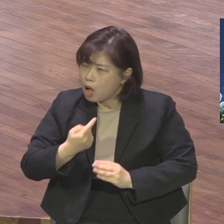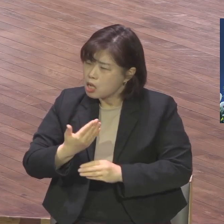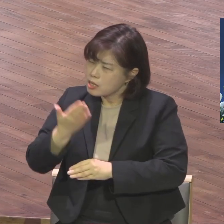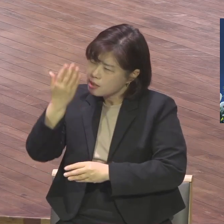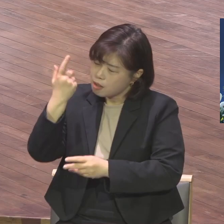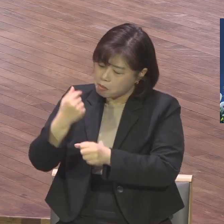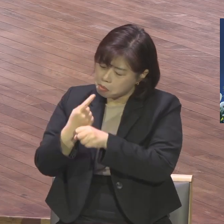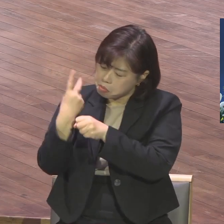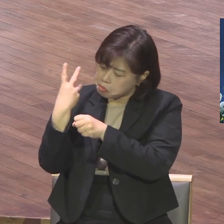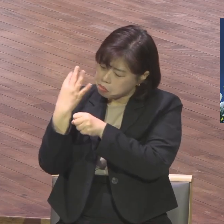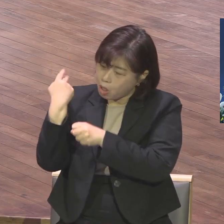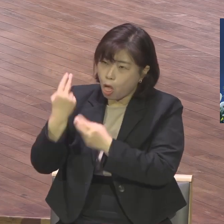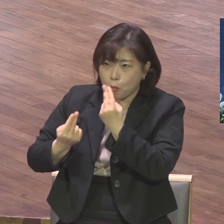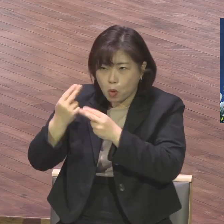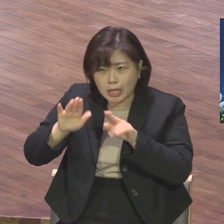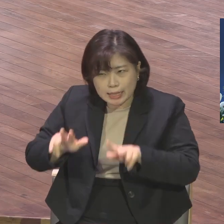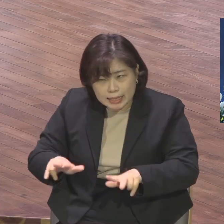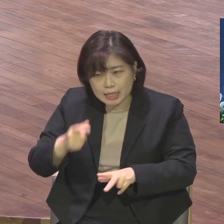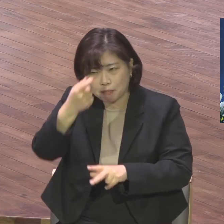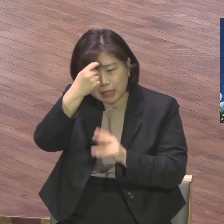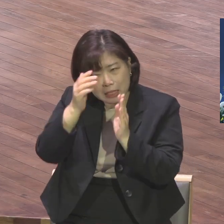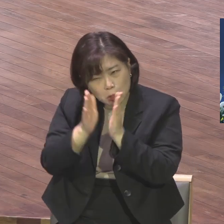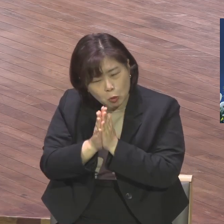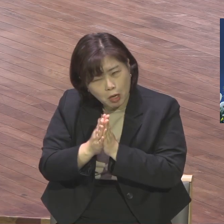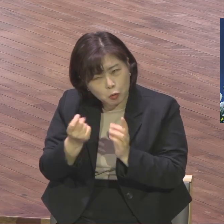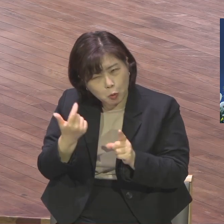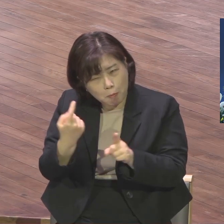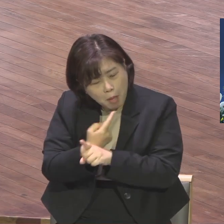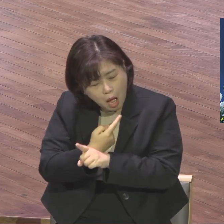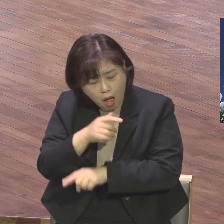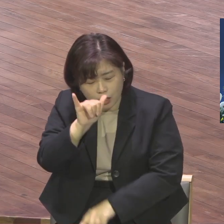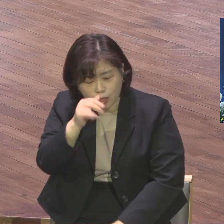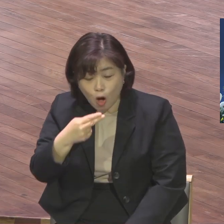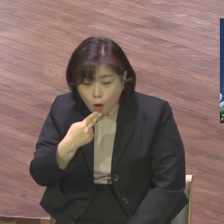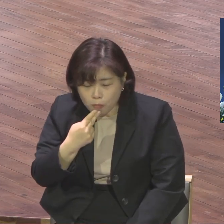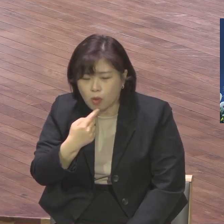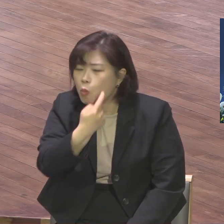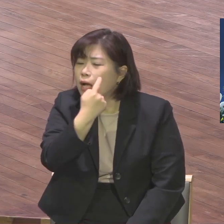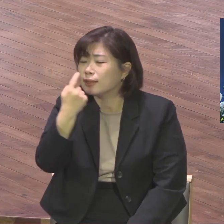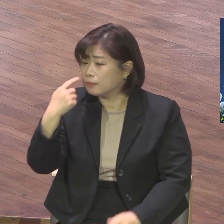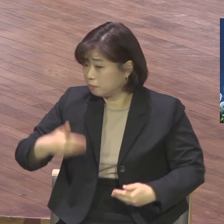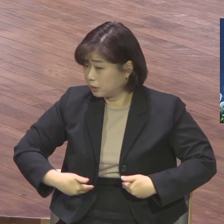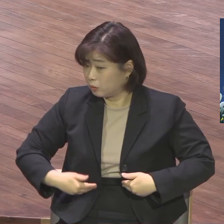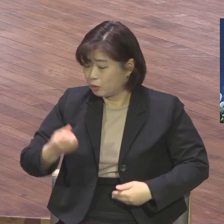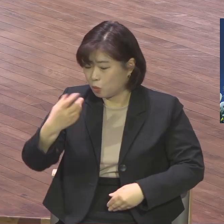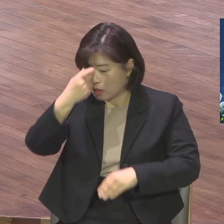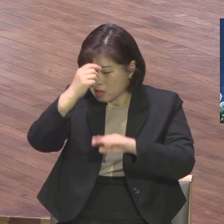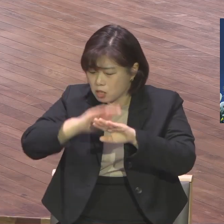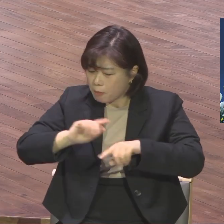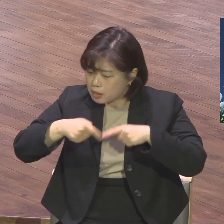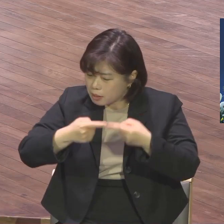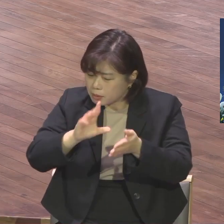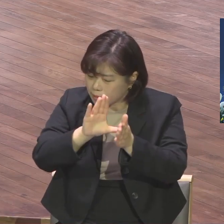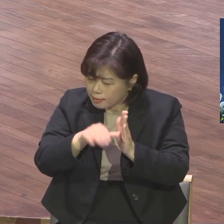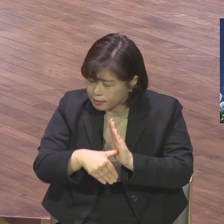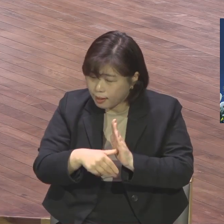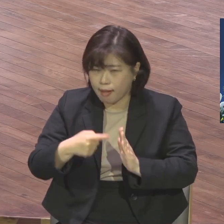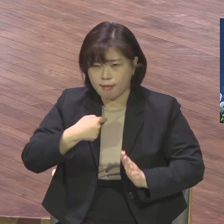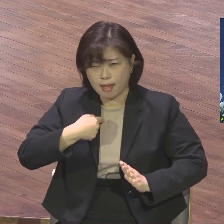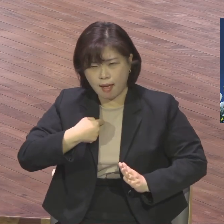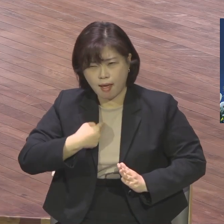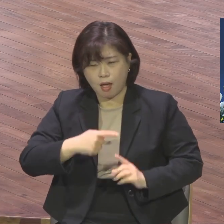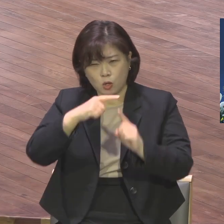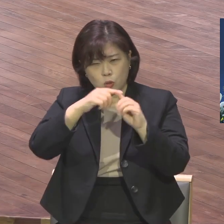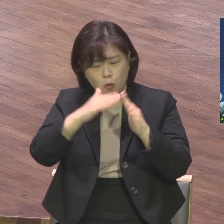이 믿음이 좀 변화가 됐나? 내 신앙생활하는 자세가, 예배드리는 자세가, 내 교회 헌신하는 자세가